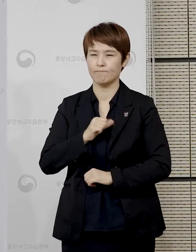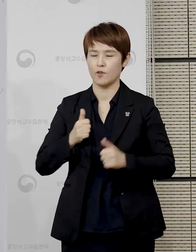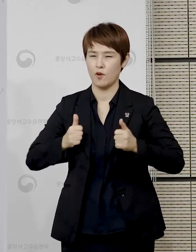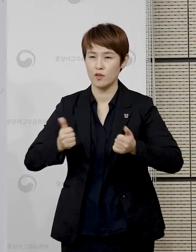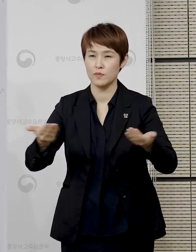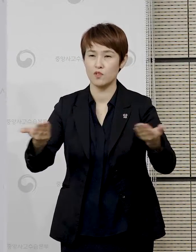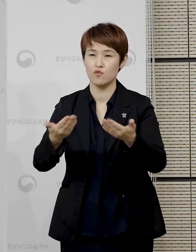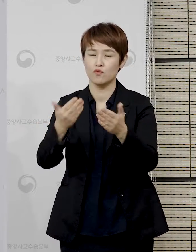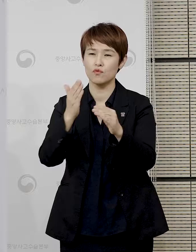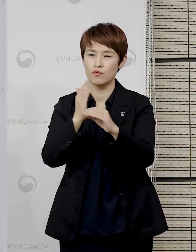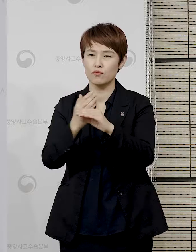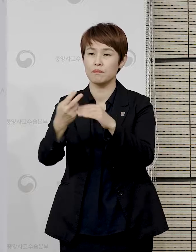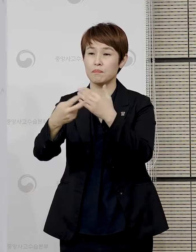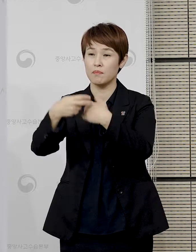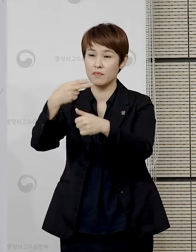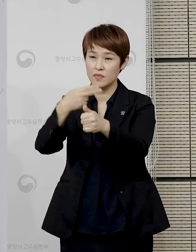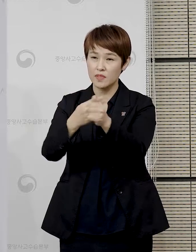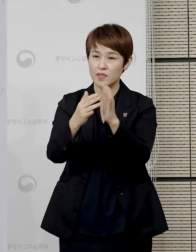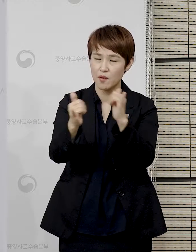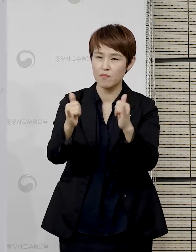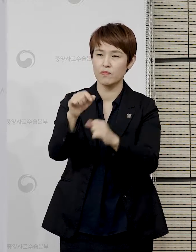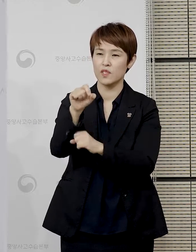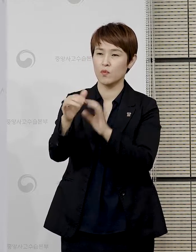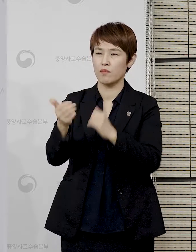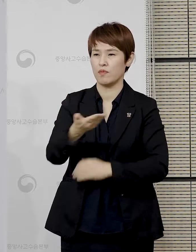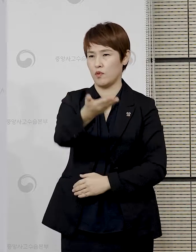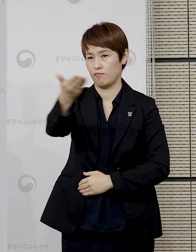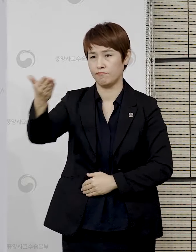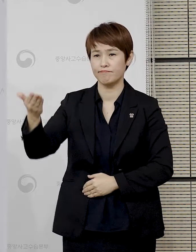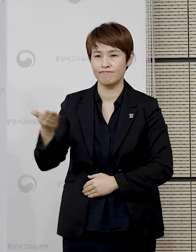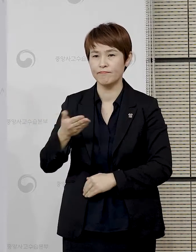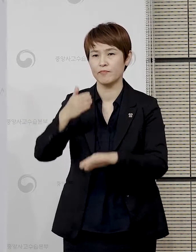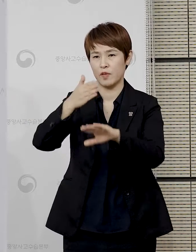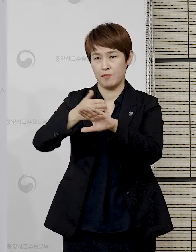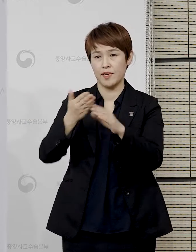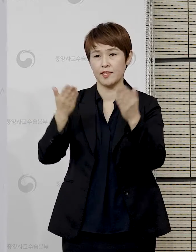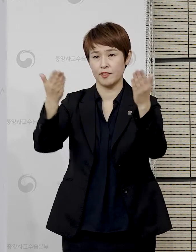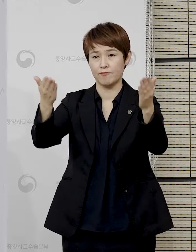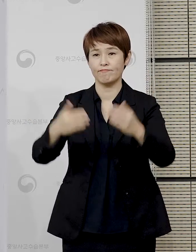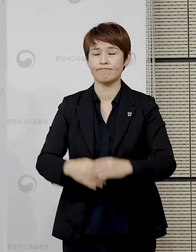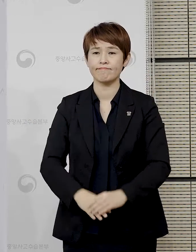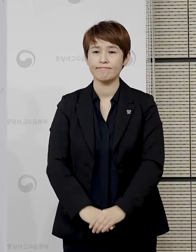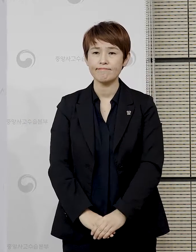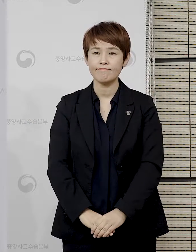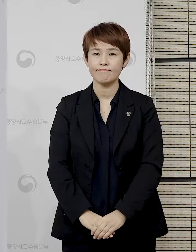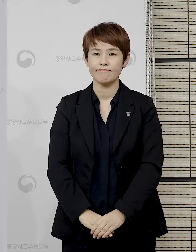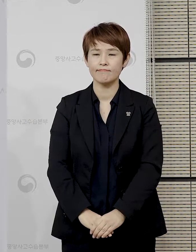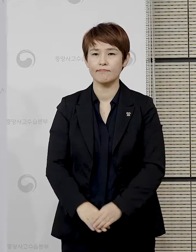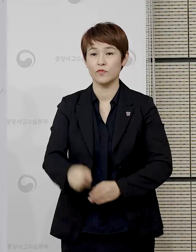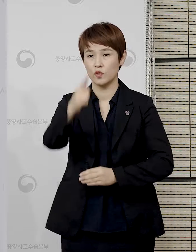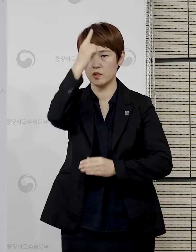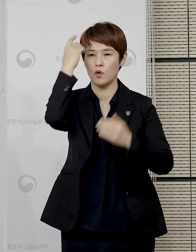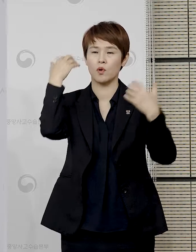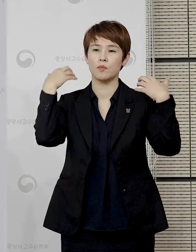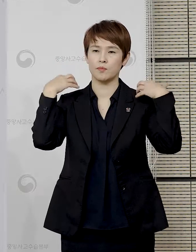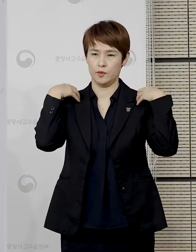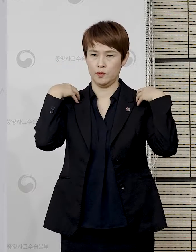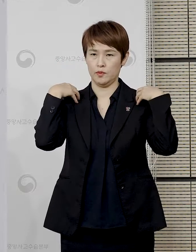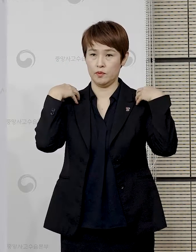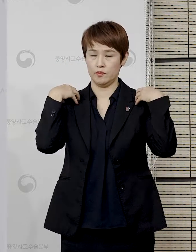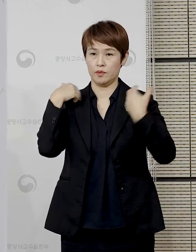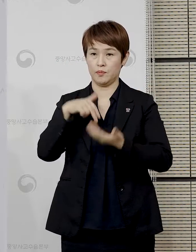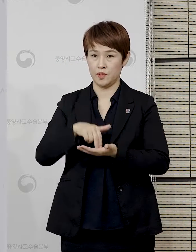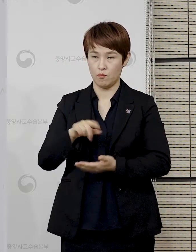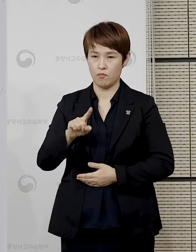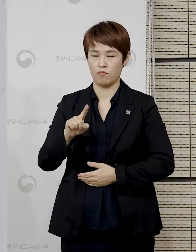모든 의료인들과 의료기관 종사자 여러분들께 감사드립니다. 정부는 의료기관이